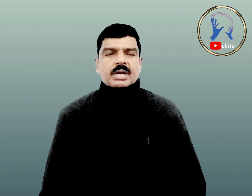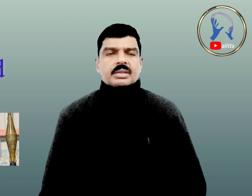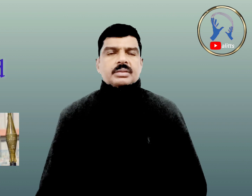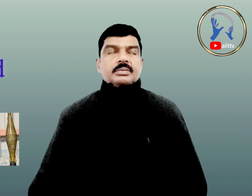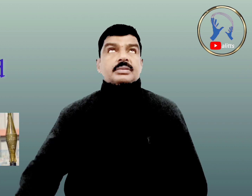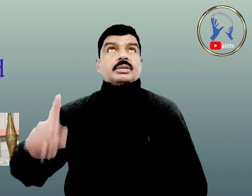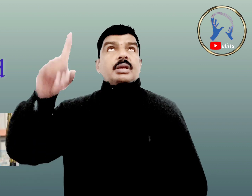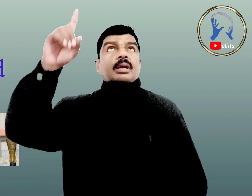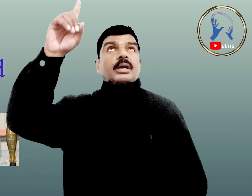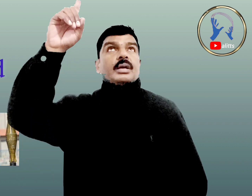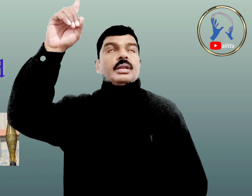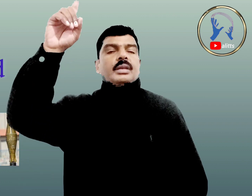جہاد، اللہ،